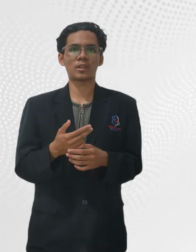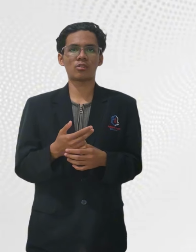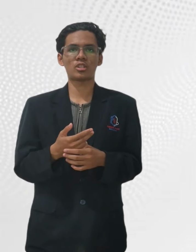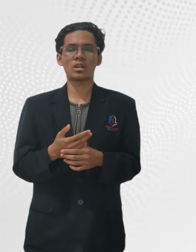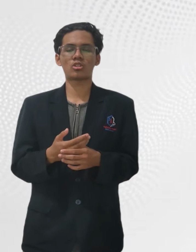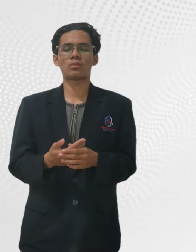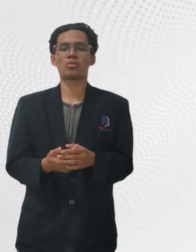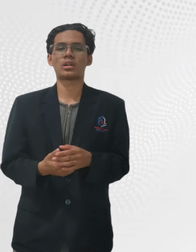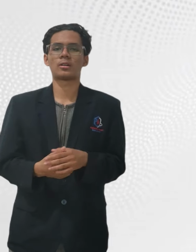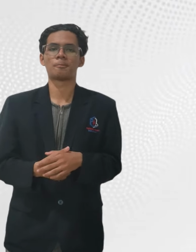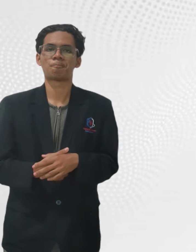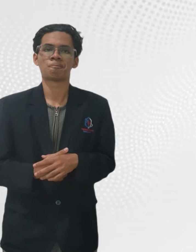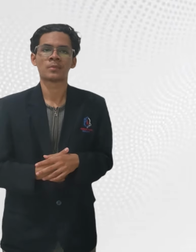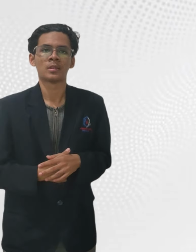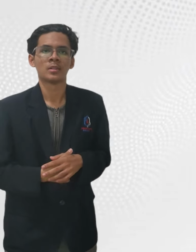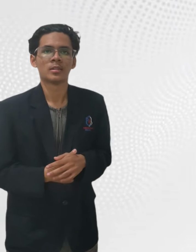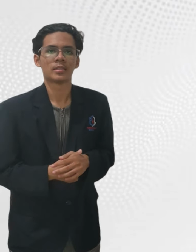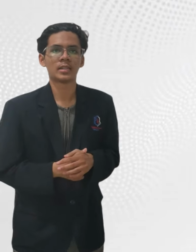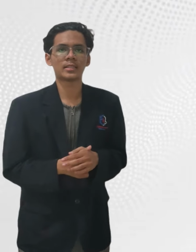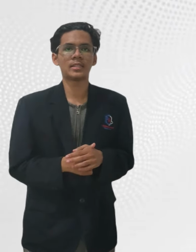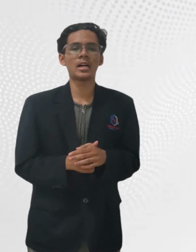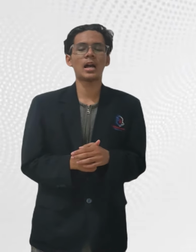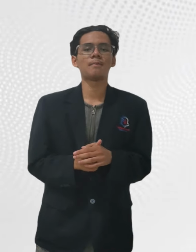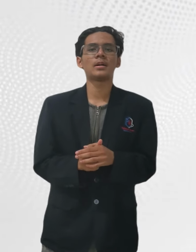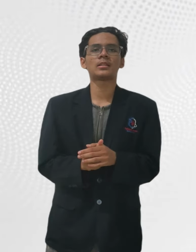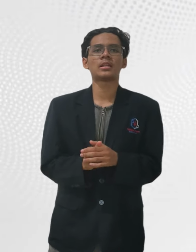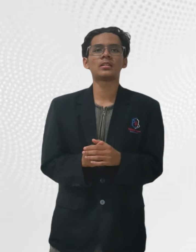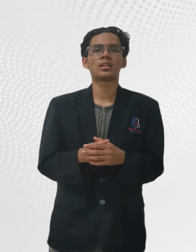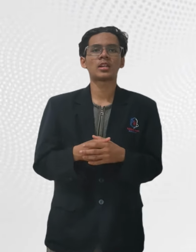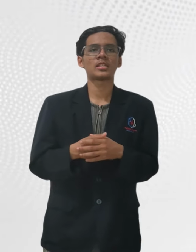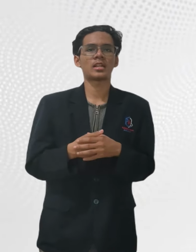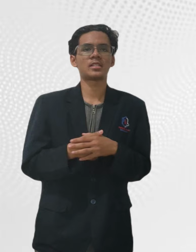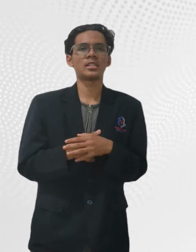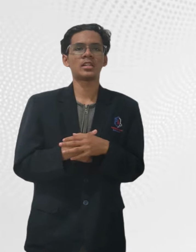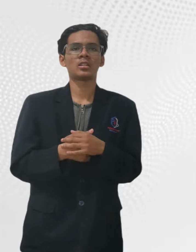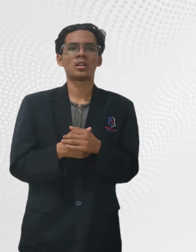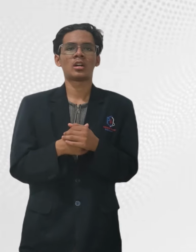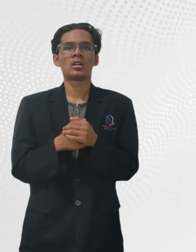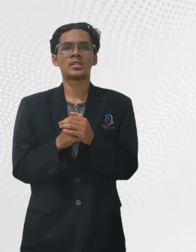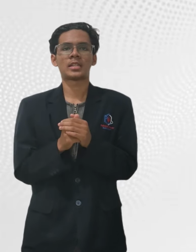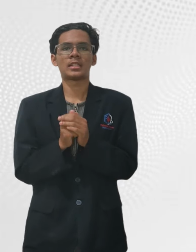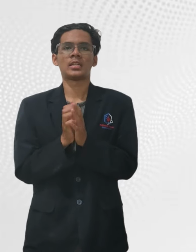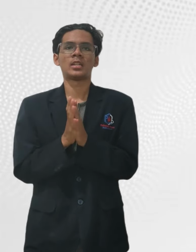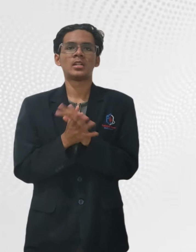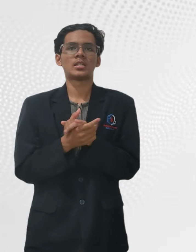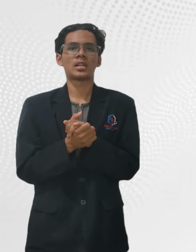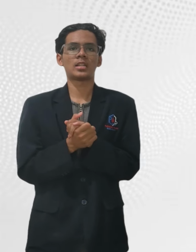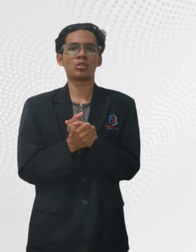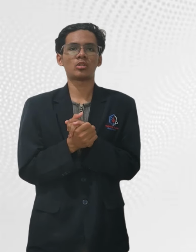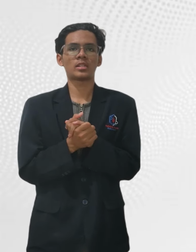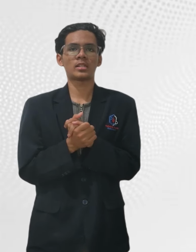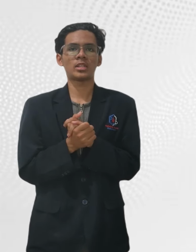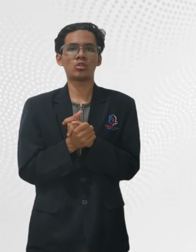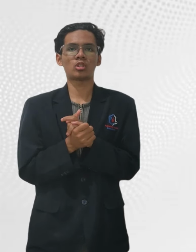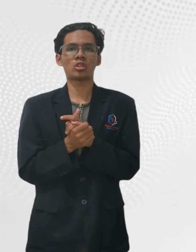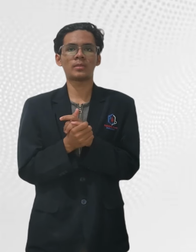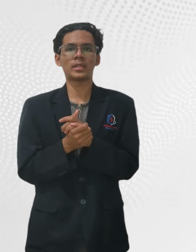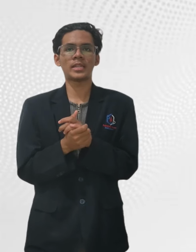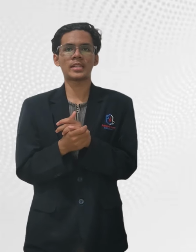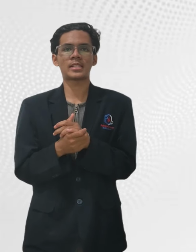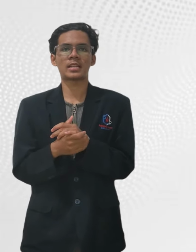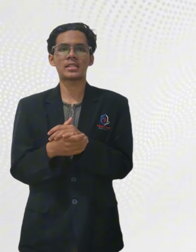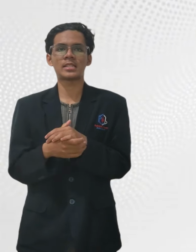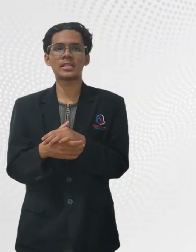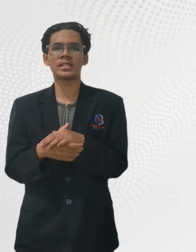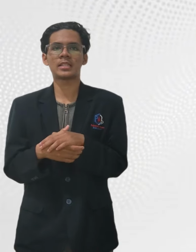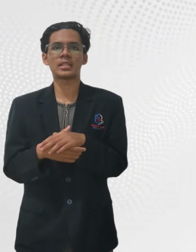menurun saat frekuensi arus berkurang. Yang ketiga, hambatan resistansi seri. Selain instansi, induktor juga